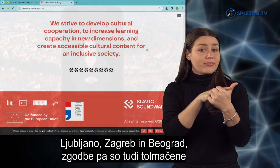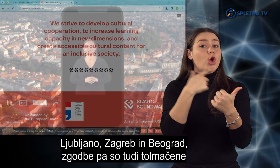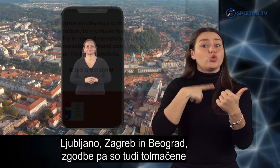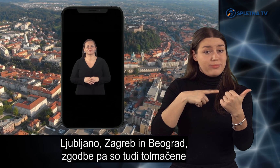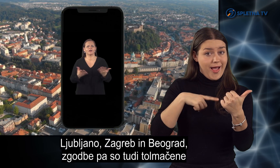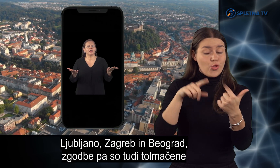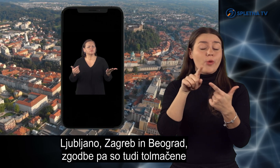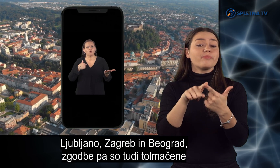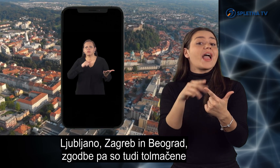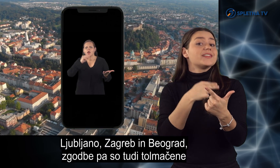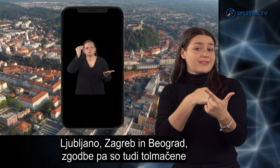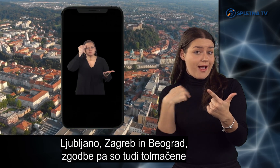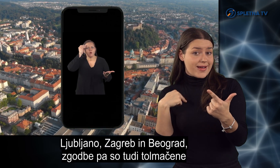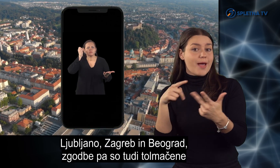Ljubljano, Zagreb in Beograd,